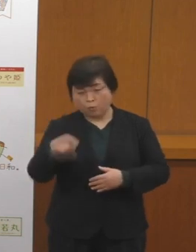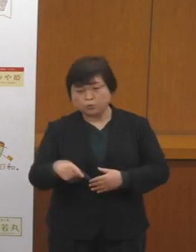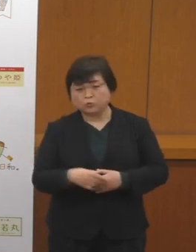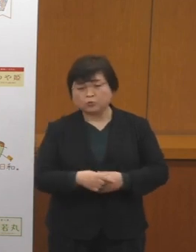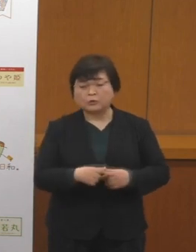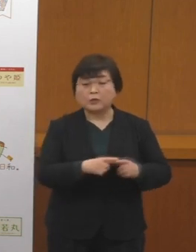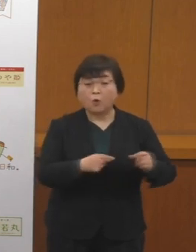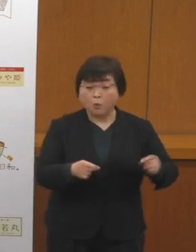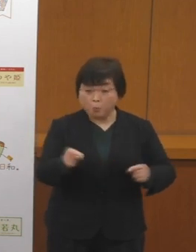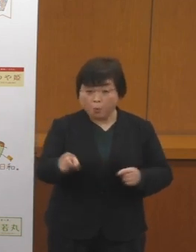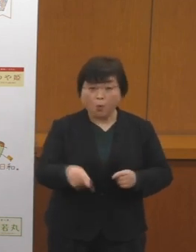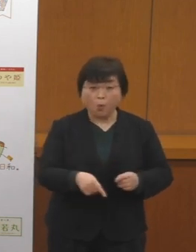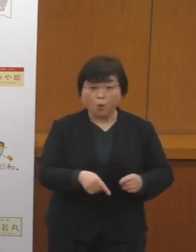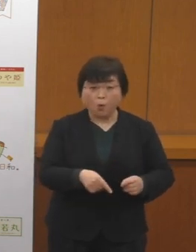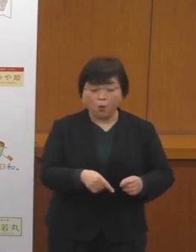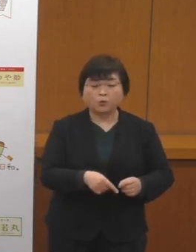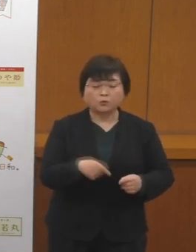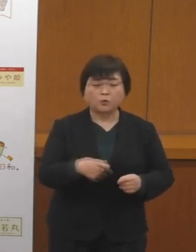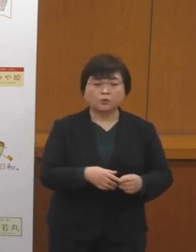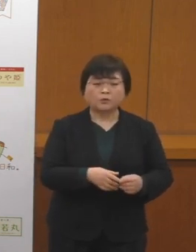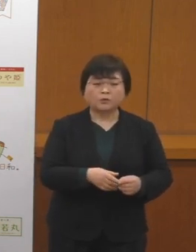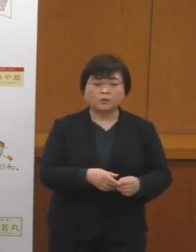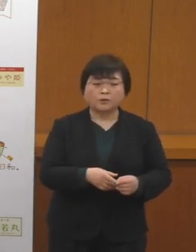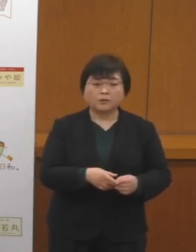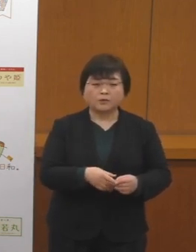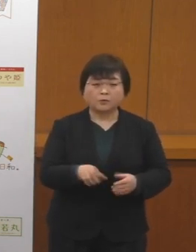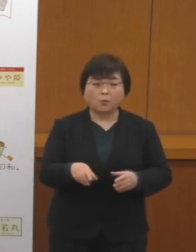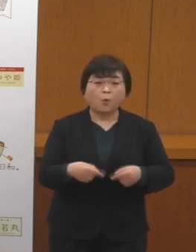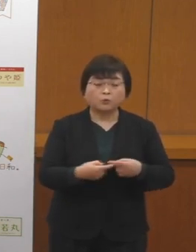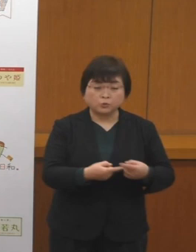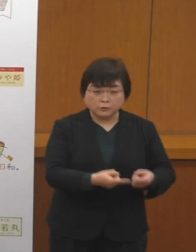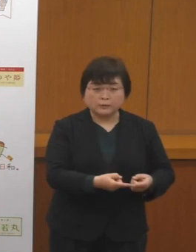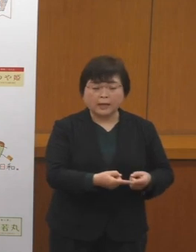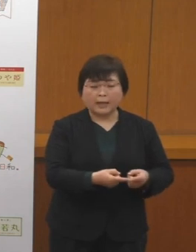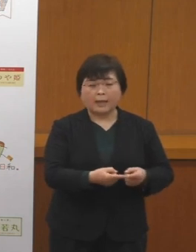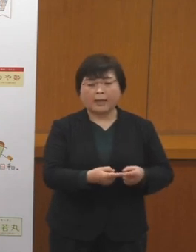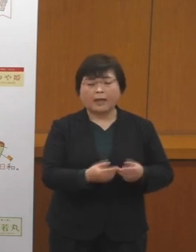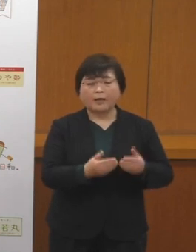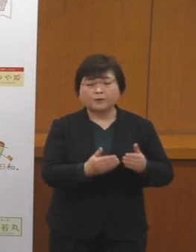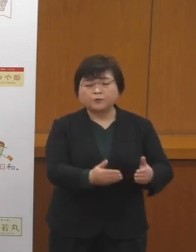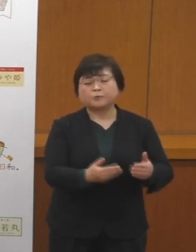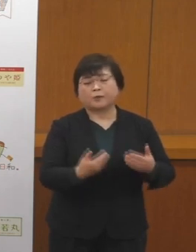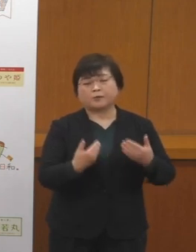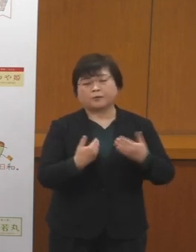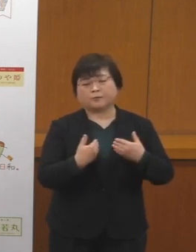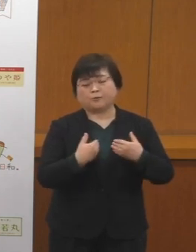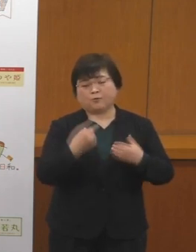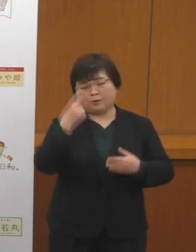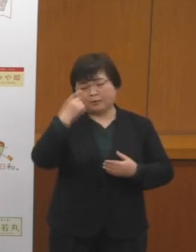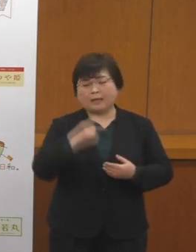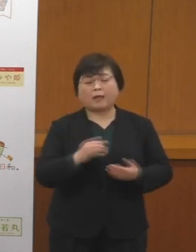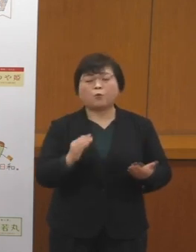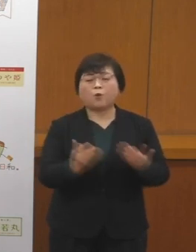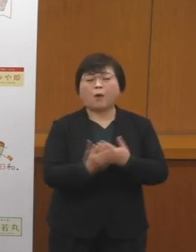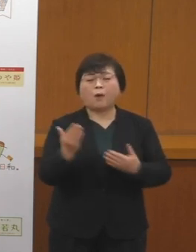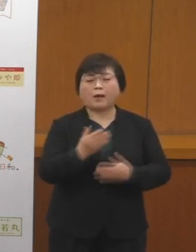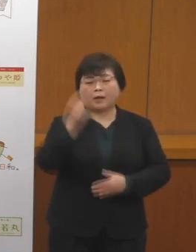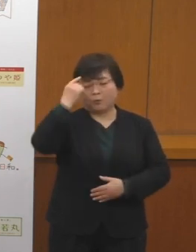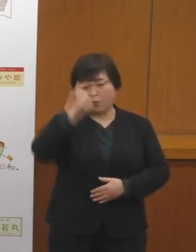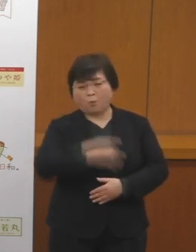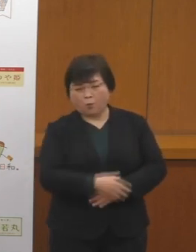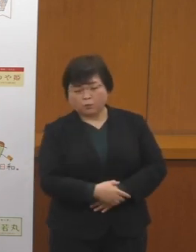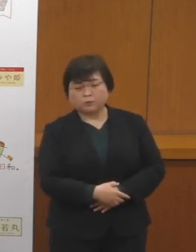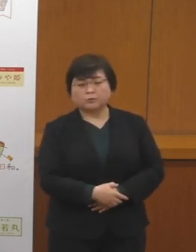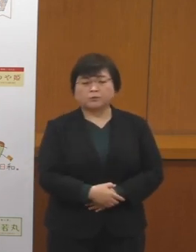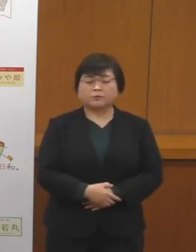取り組まないとなかなかこう一気に進むということにはならないんじゃないかと思います